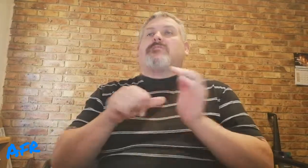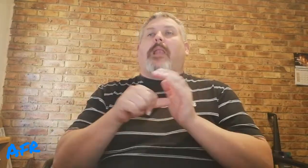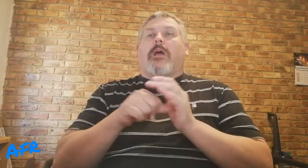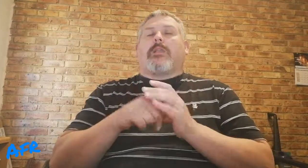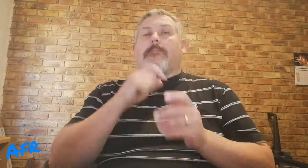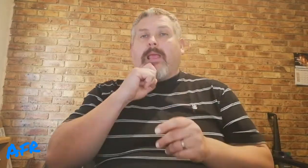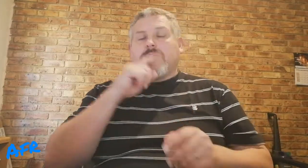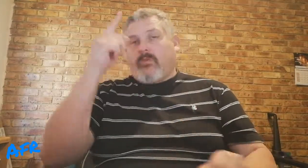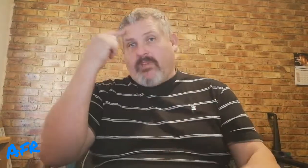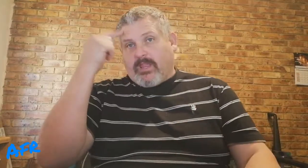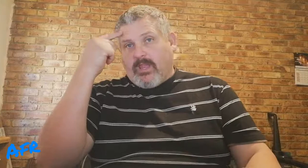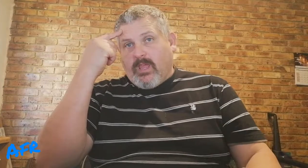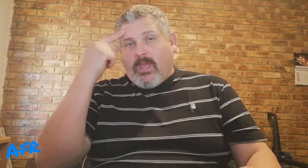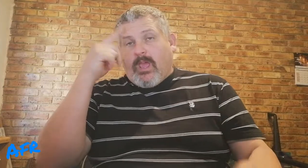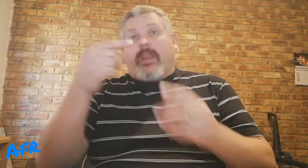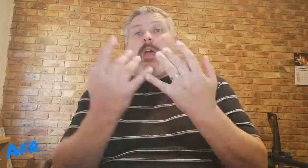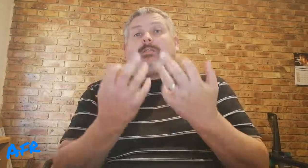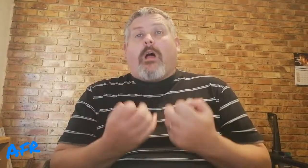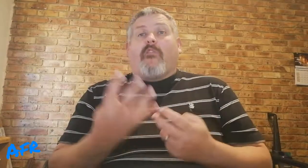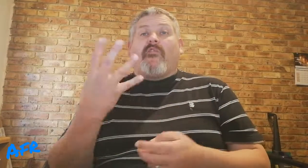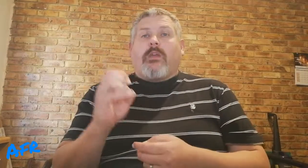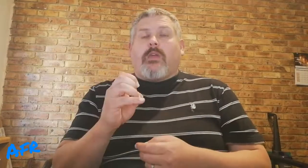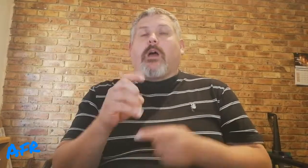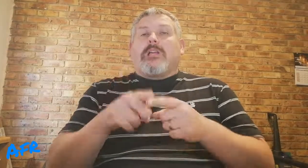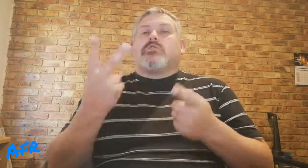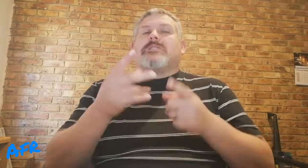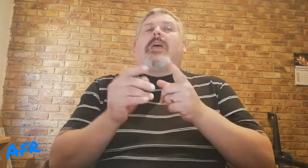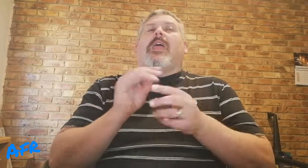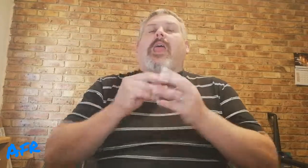was belangrik dat mense moet weet, dat die getal 40 is soos